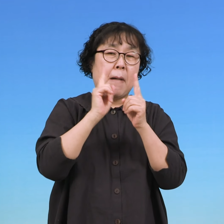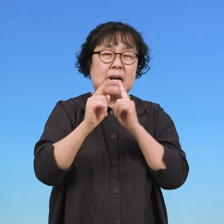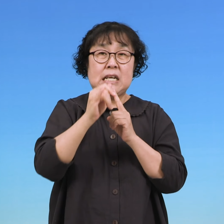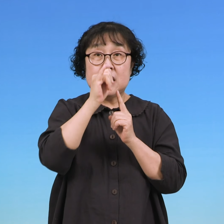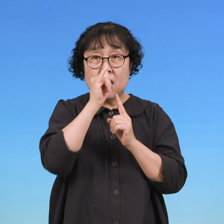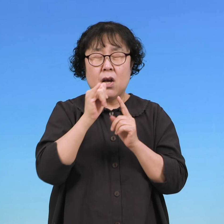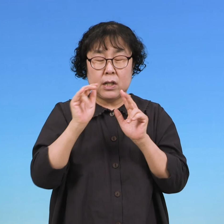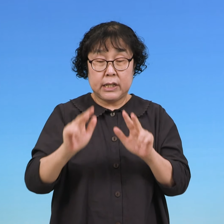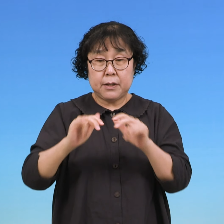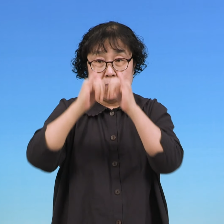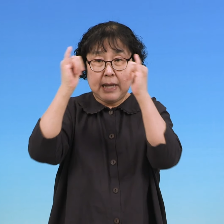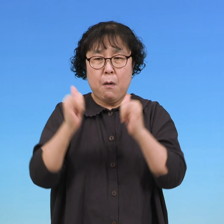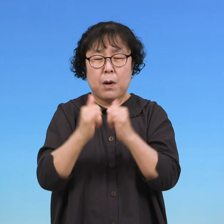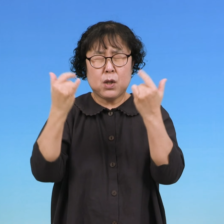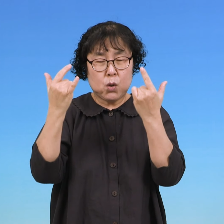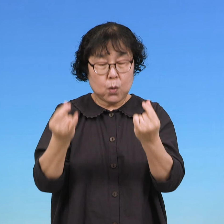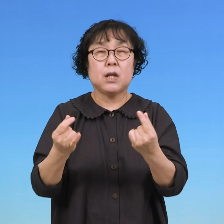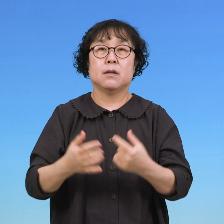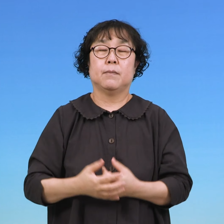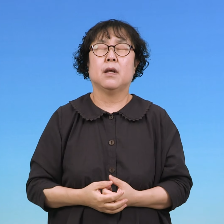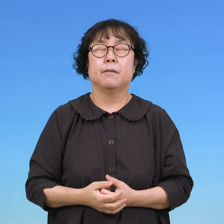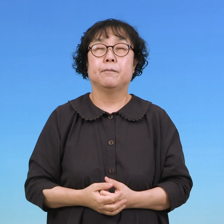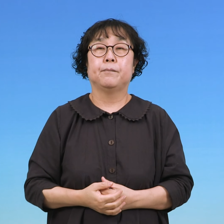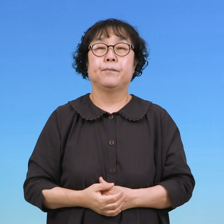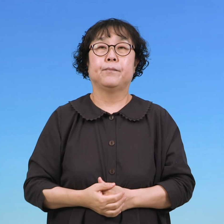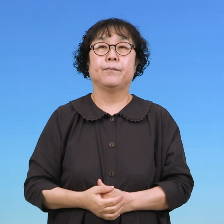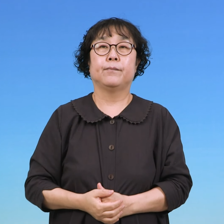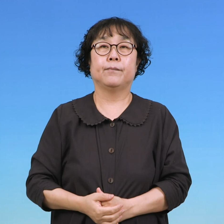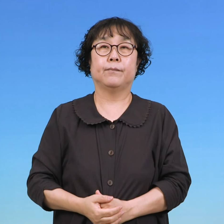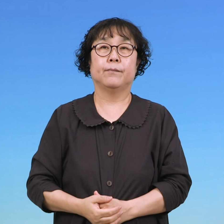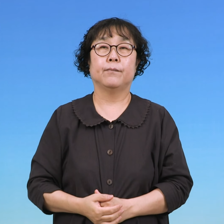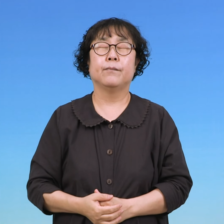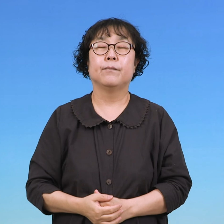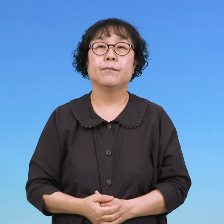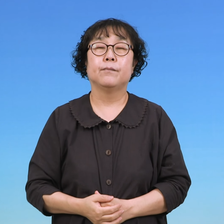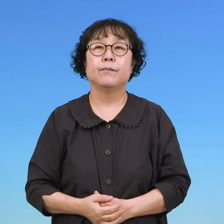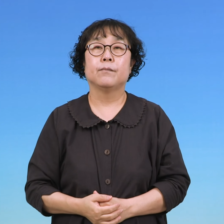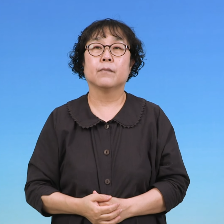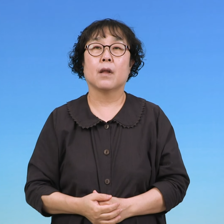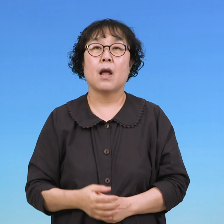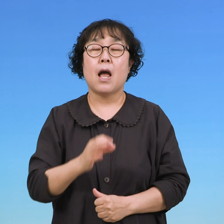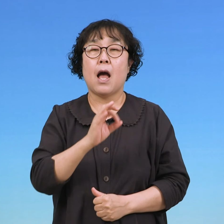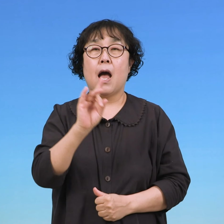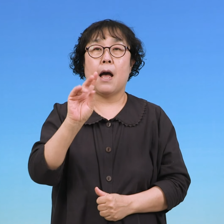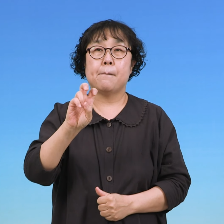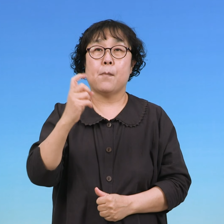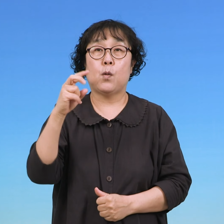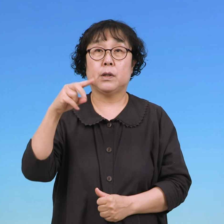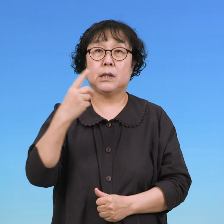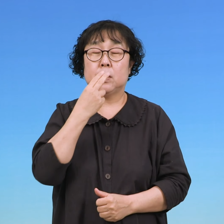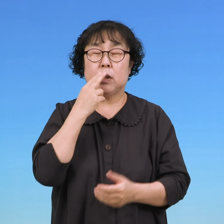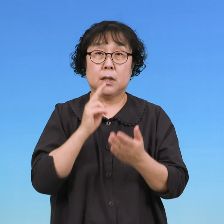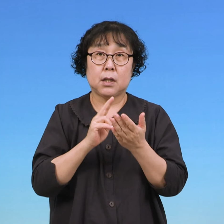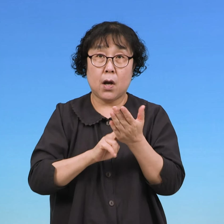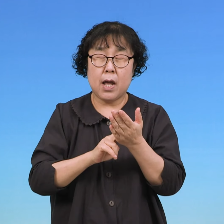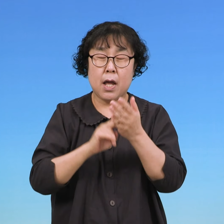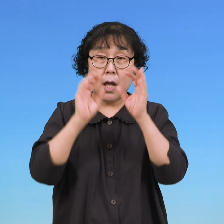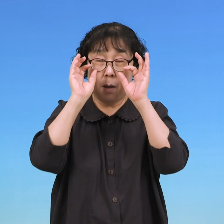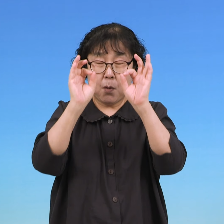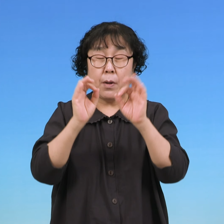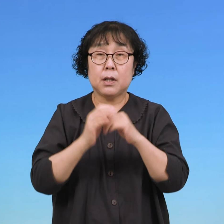뭐 비슷하게 지금 흘러가고 있다. 그렇게 말씀을 드리는 겁니다. 그래서 여러분, 이 아모스서의